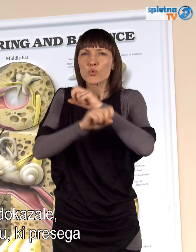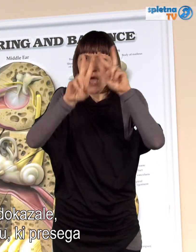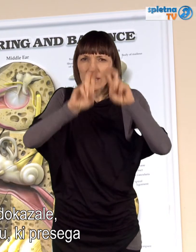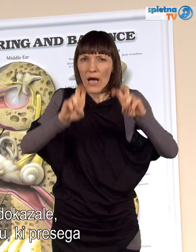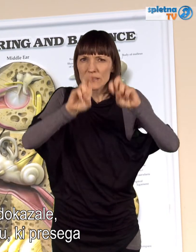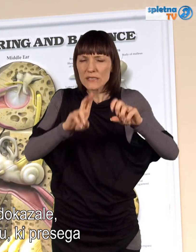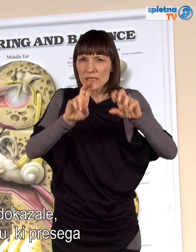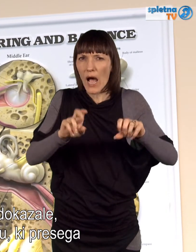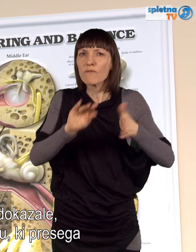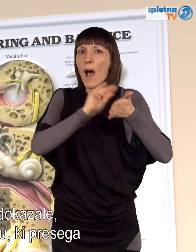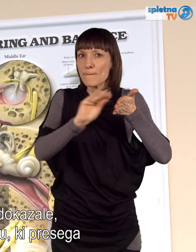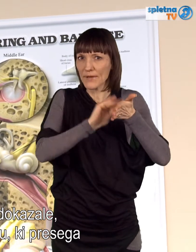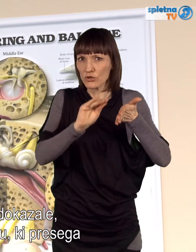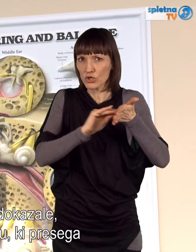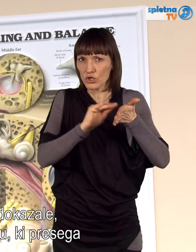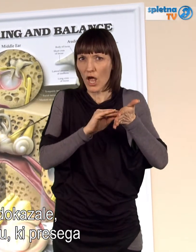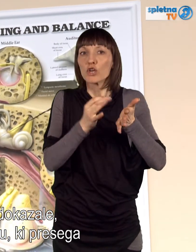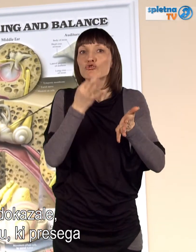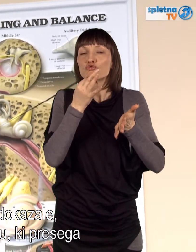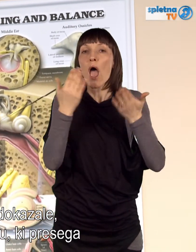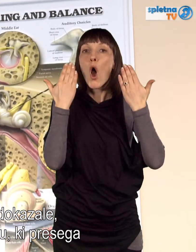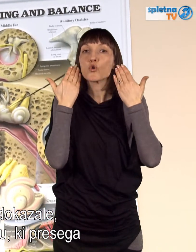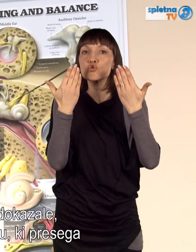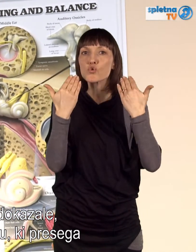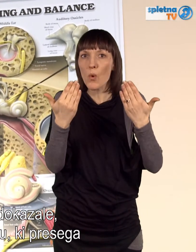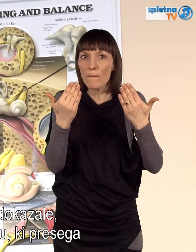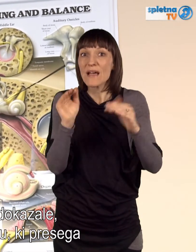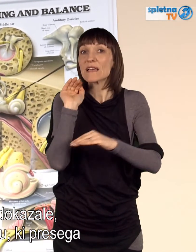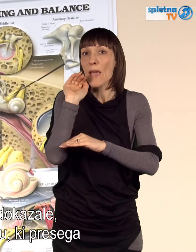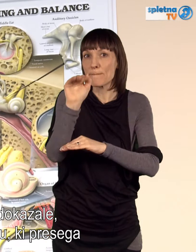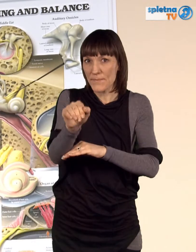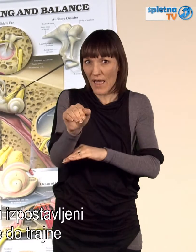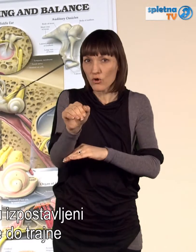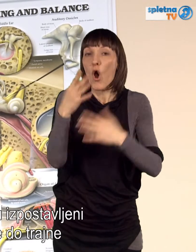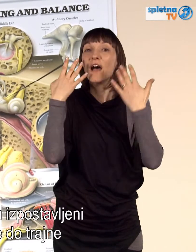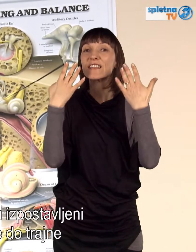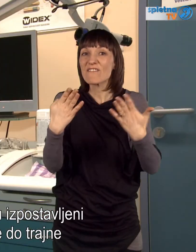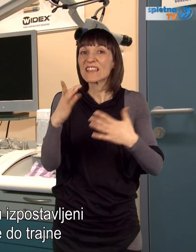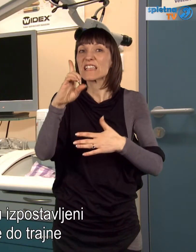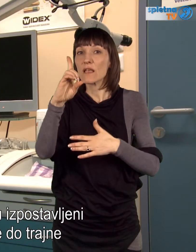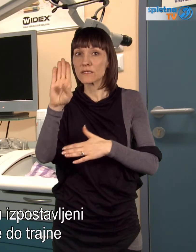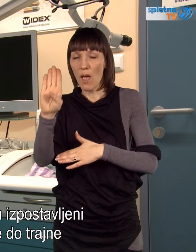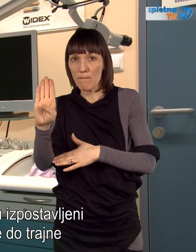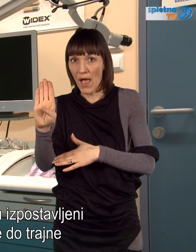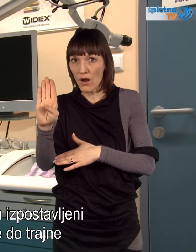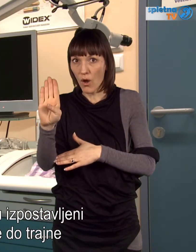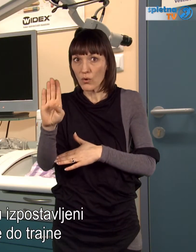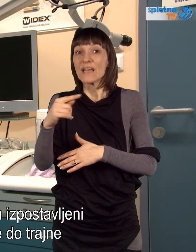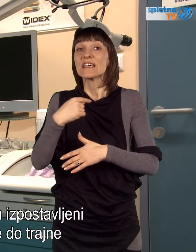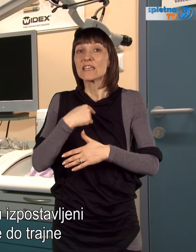da izpostava hrupu, katerega jakost presega glasnost 90 decibelov in smo mu